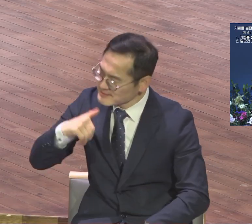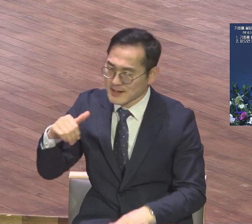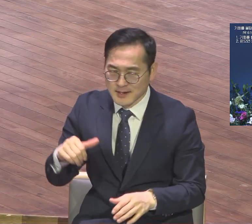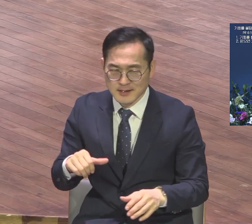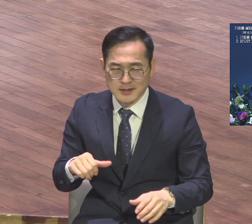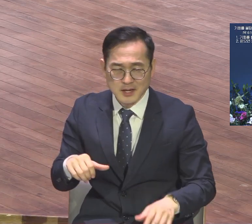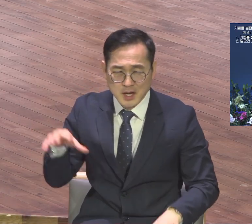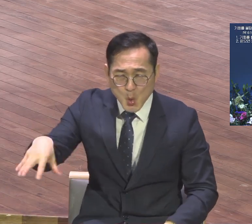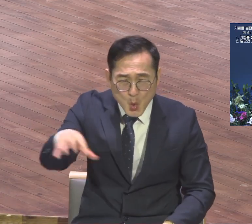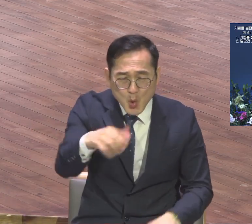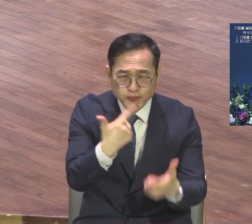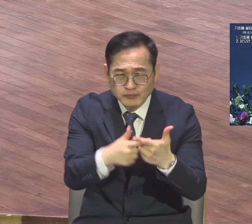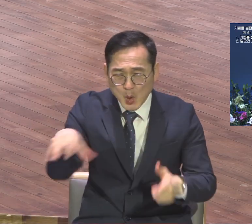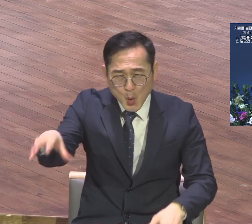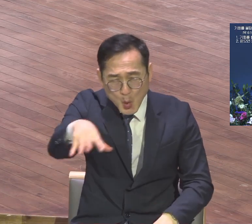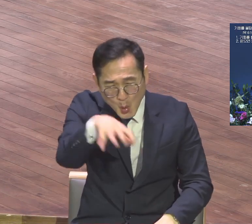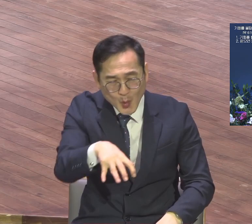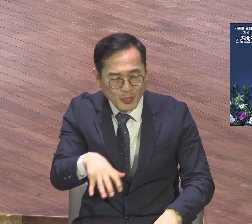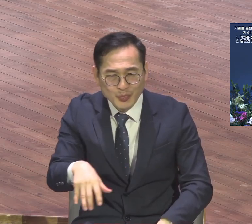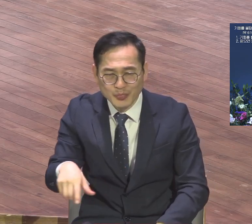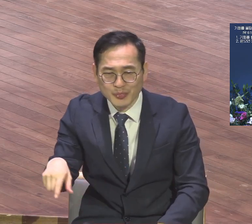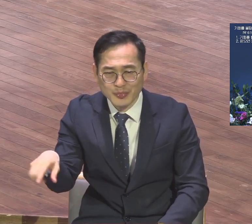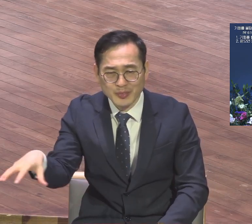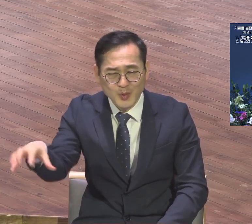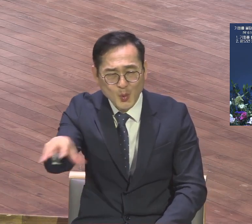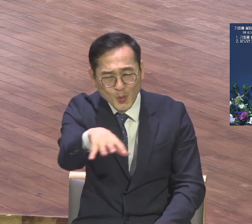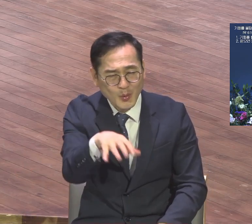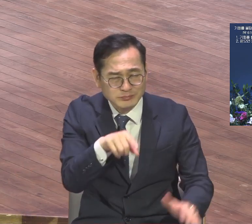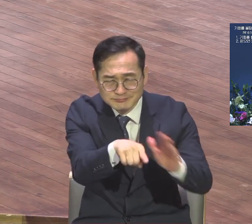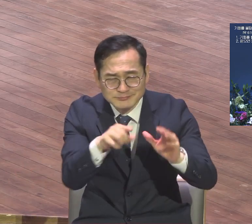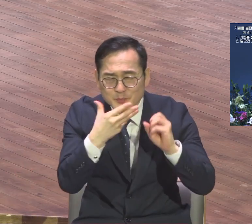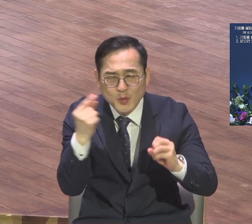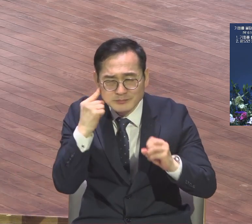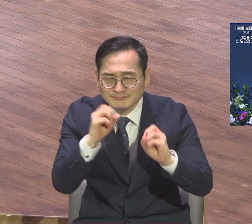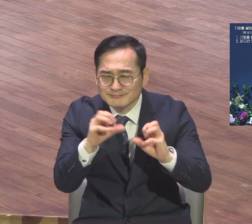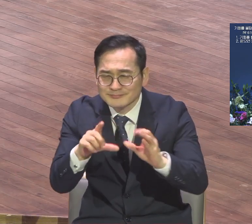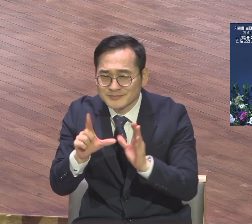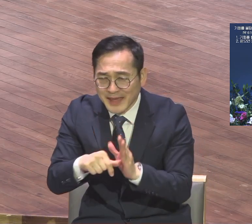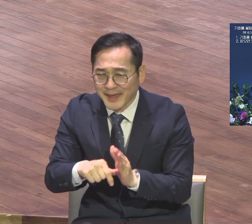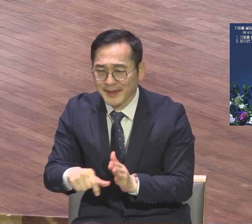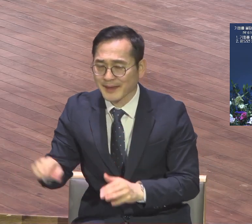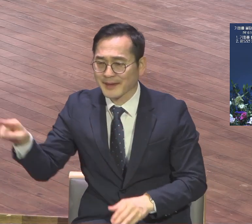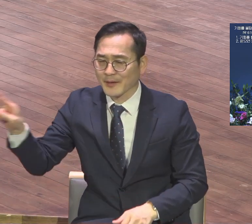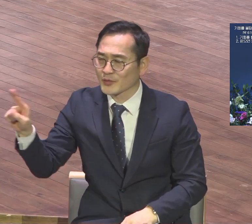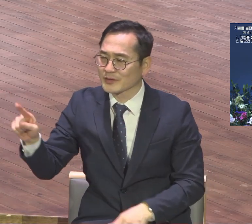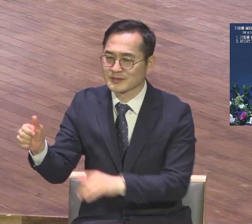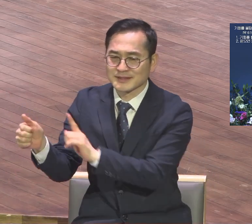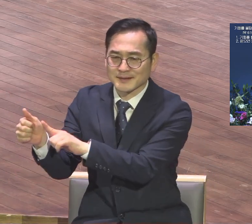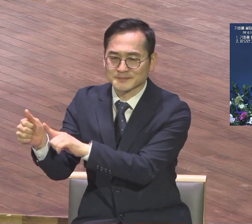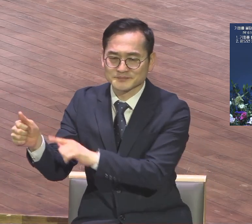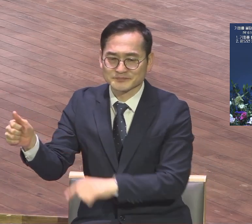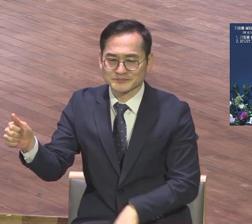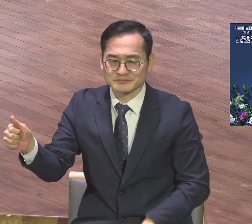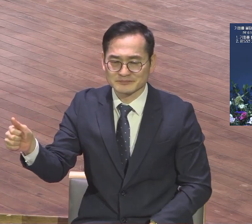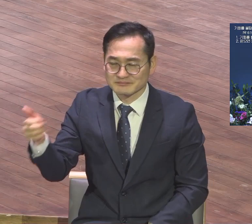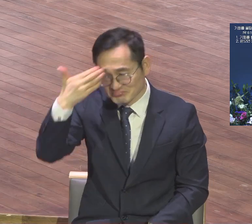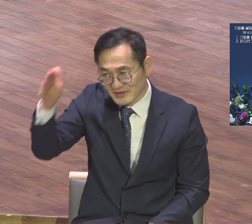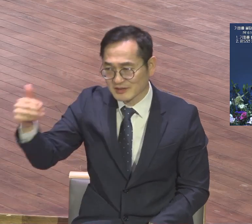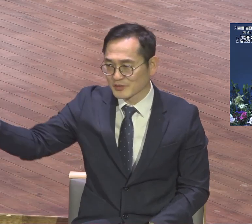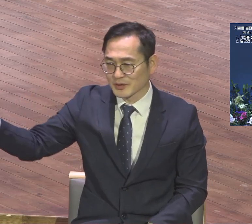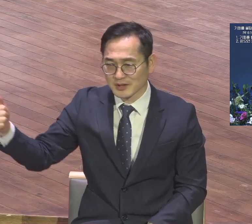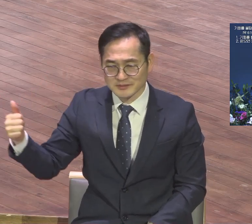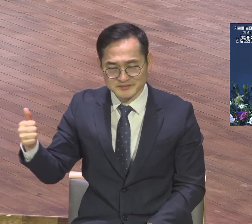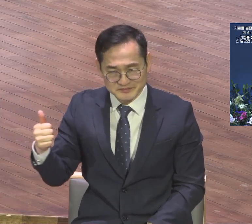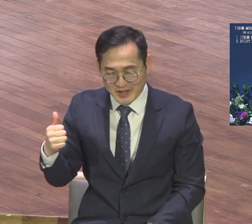뒤집으니까 어떤 사람이 점잖한 분이에요. 찾아와가지고 우리 교회 전에 당신처럼 이렇게 교회 막